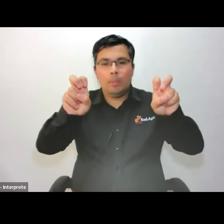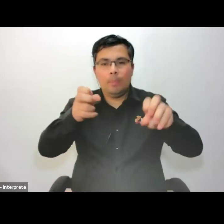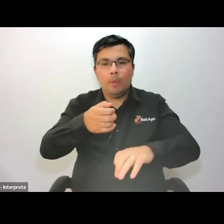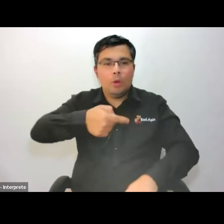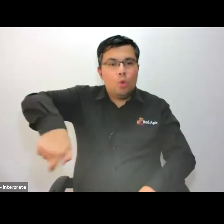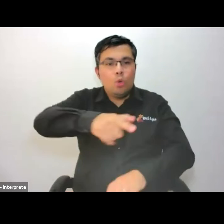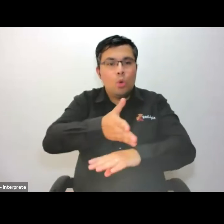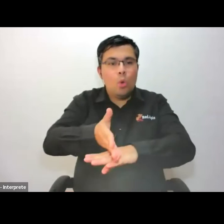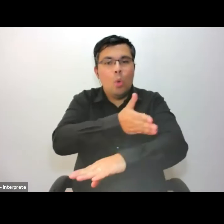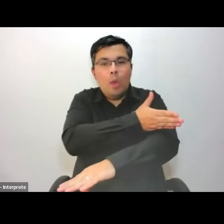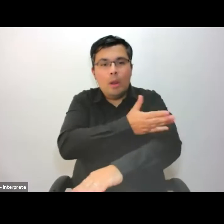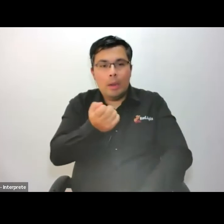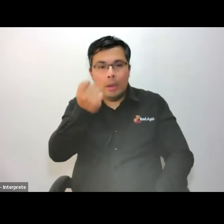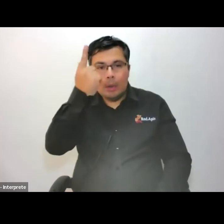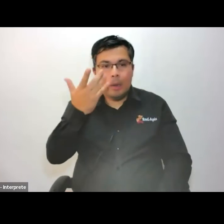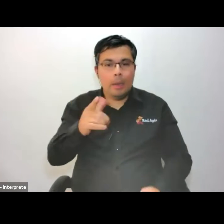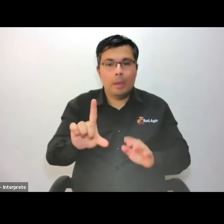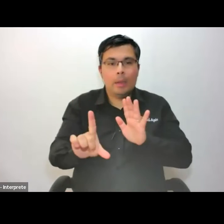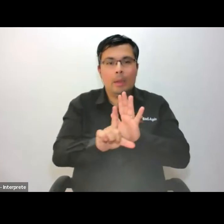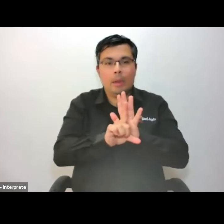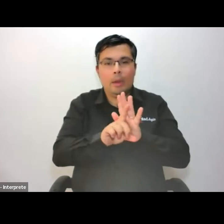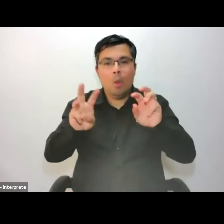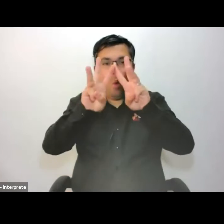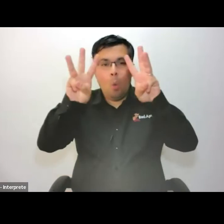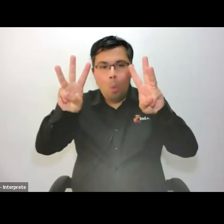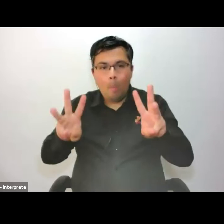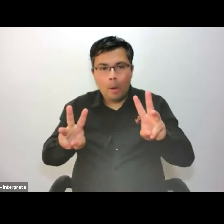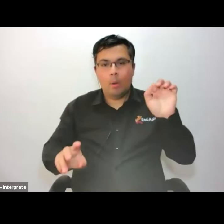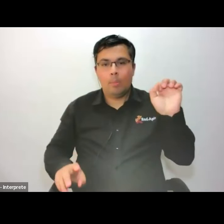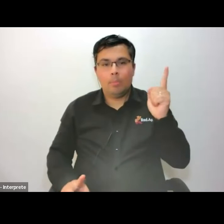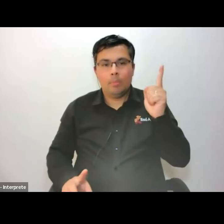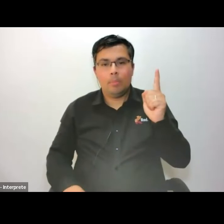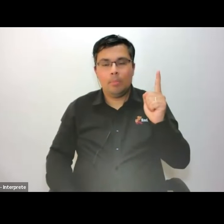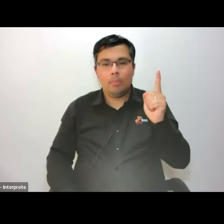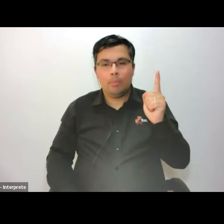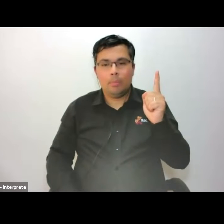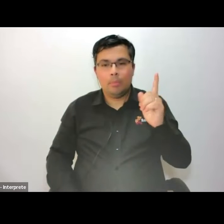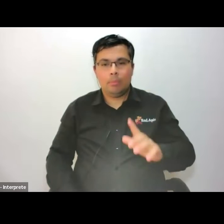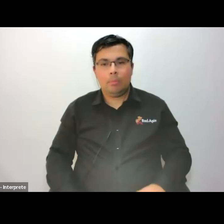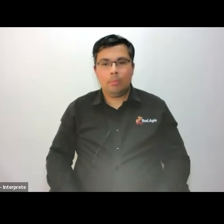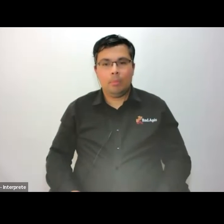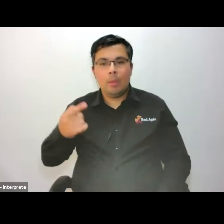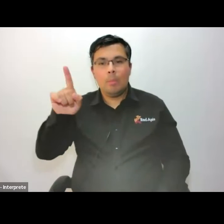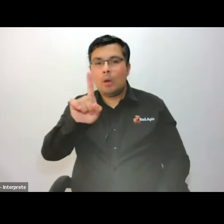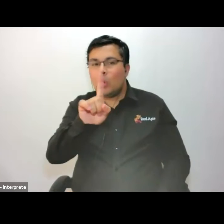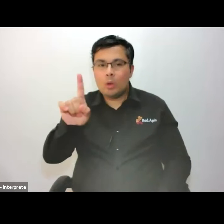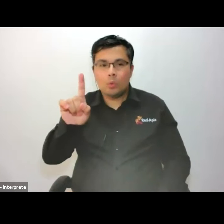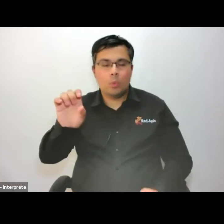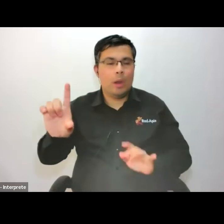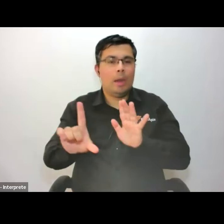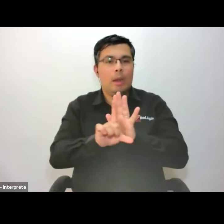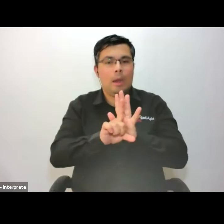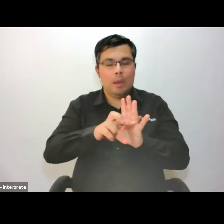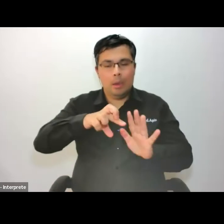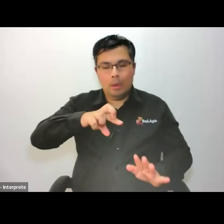ley viene a establecer un marco de principios, algunas obligaciones especiales, pero no es una ley presupuestaria. No es una ley que haya